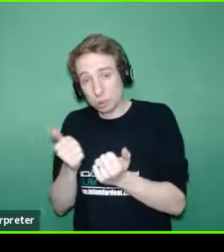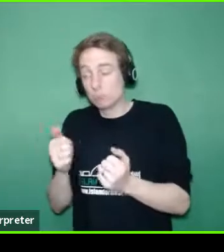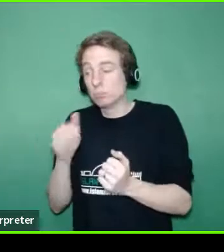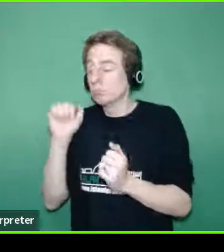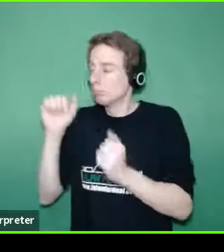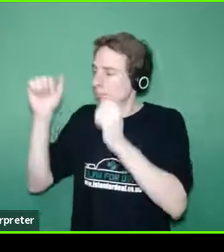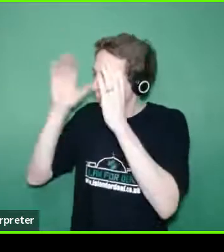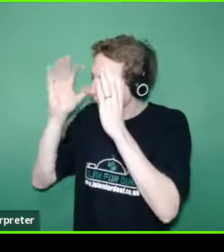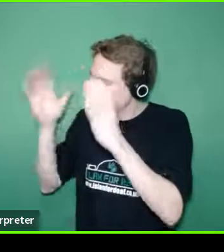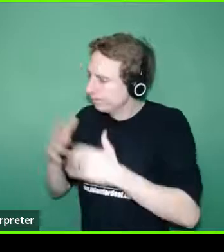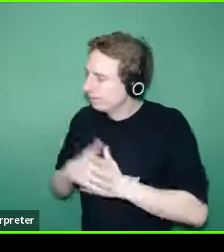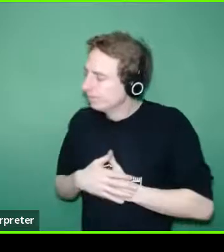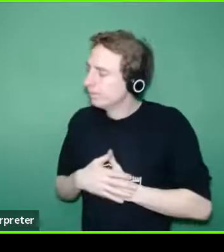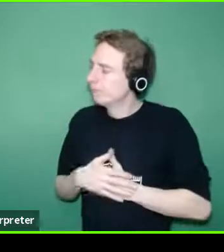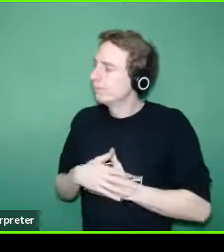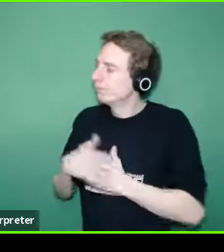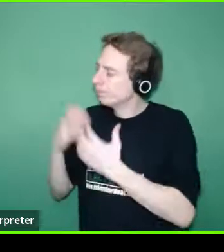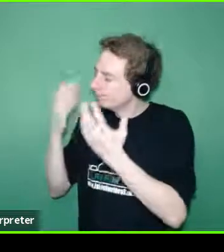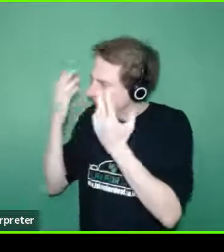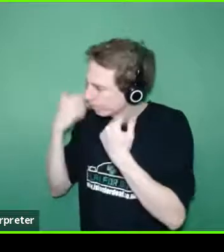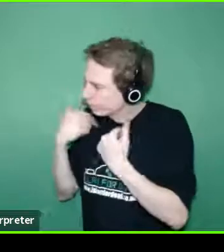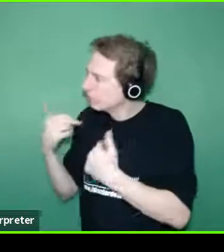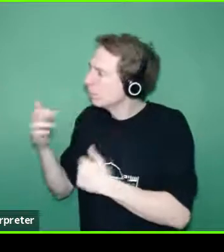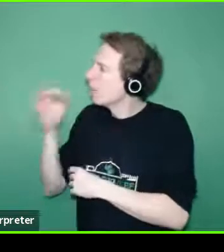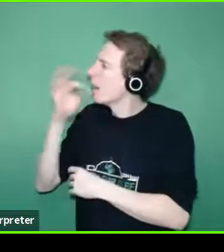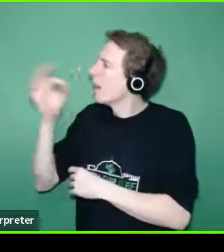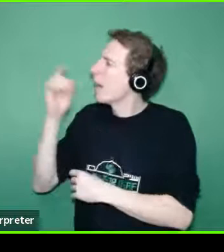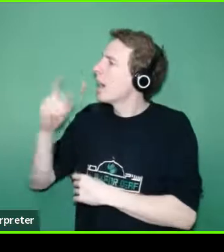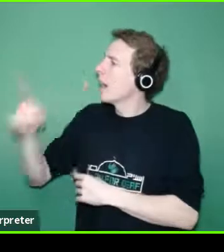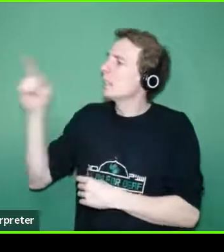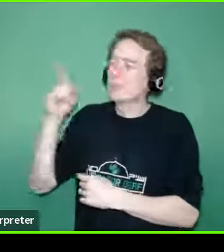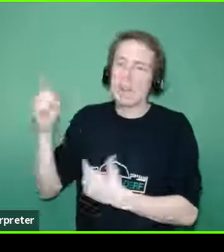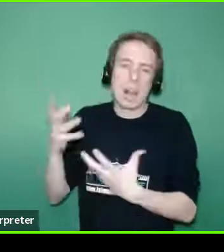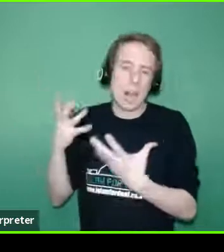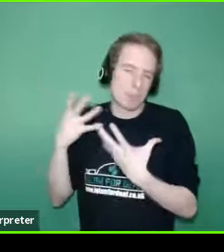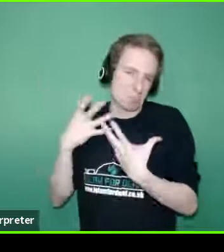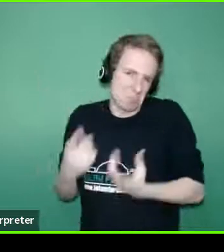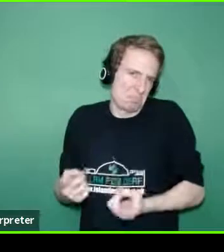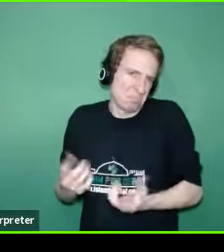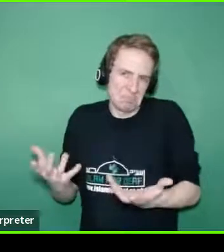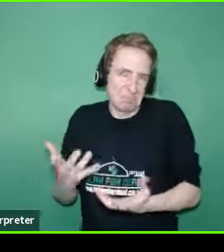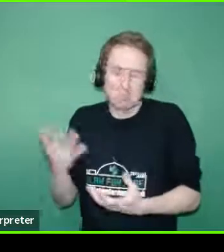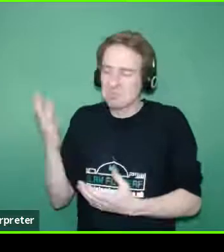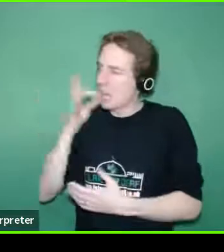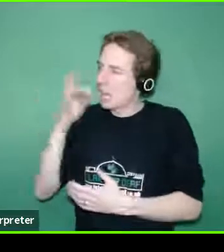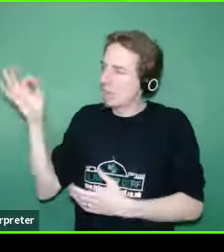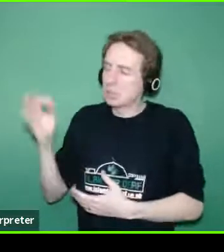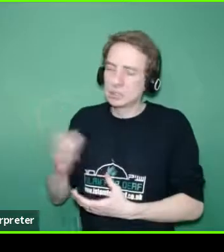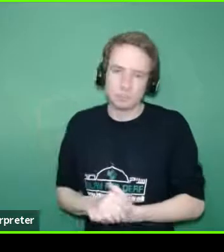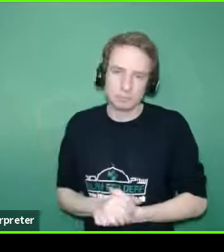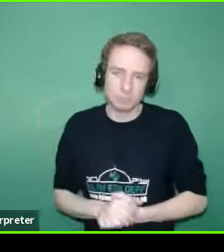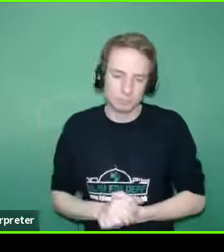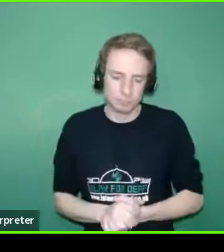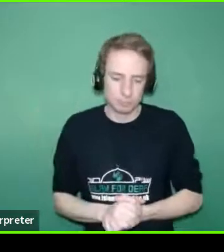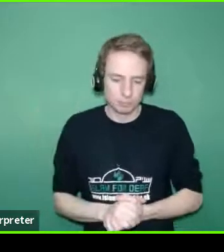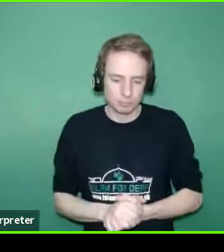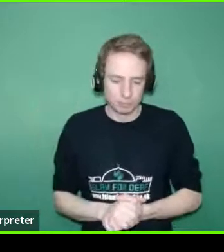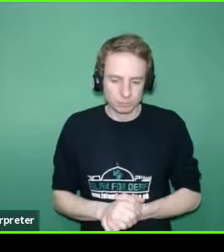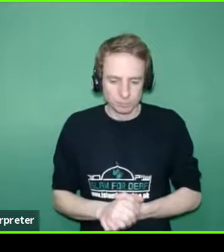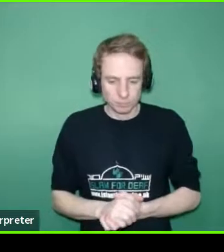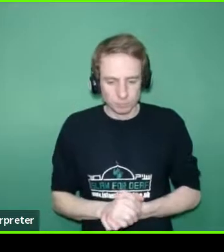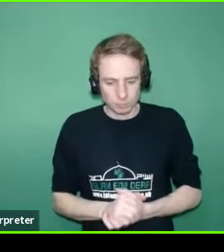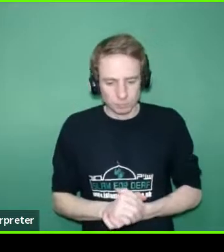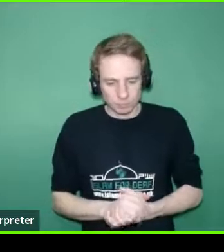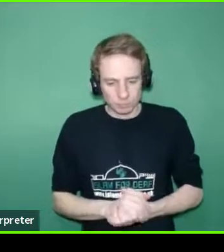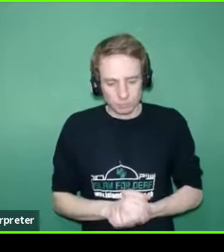to him and they ask him that which they wish. قال صلى الله عليه وسلم كما في الحديث هذا